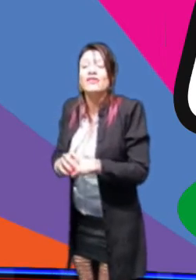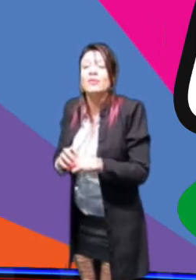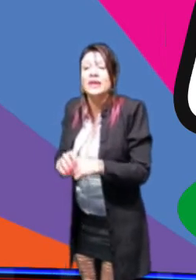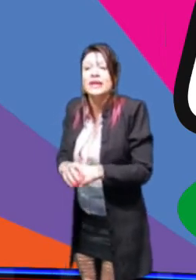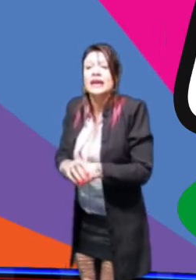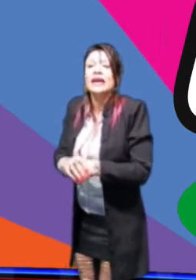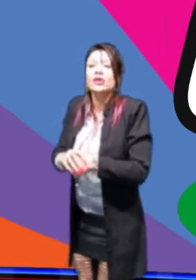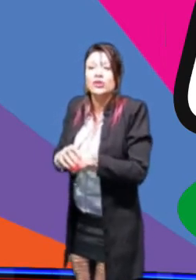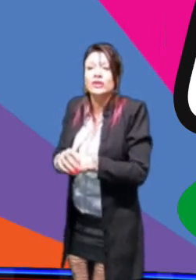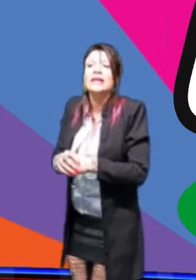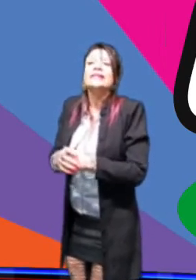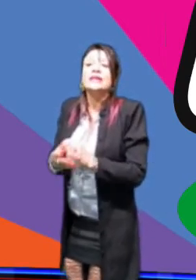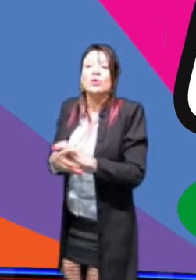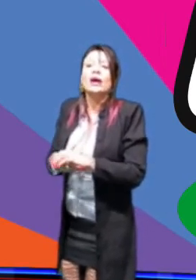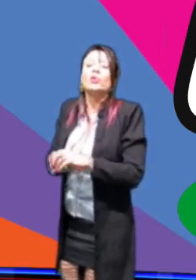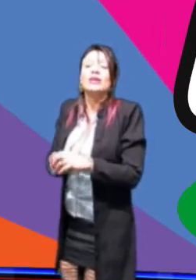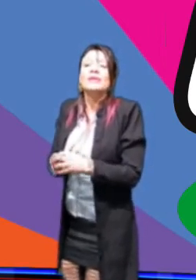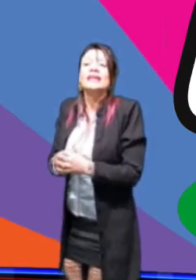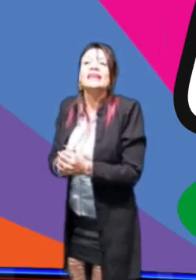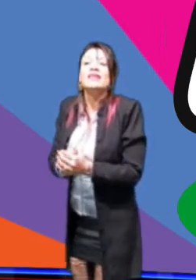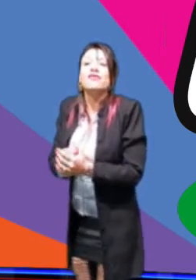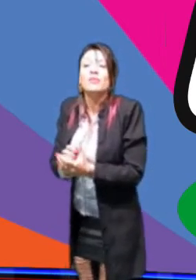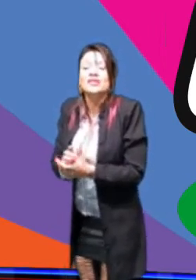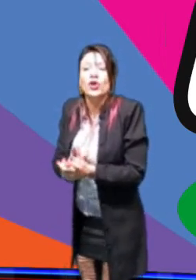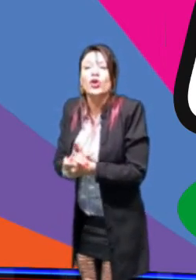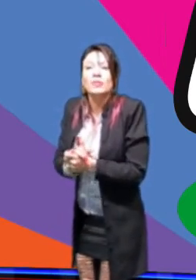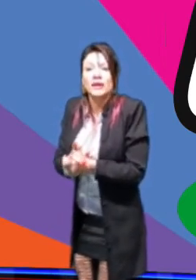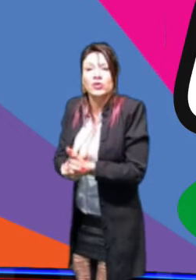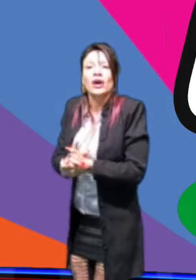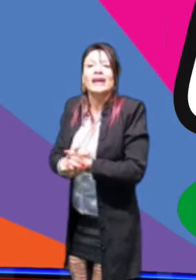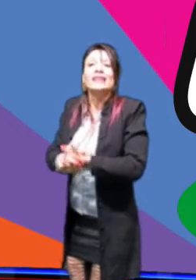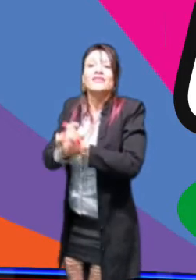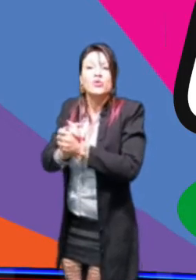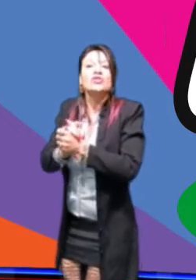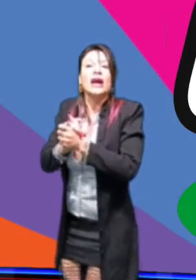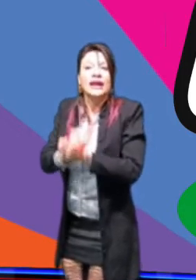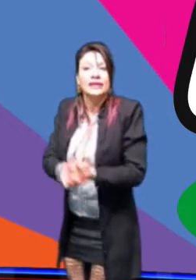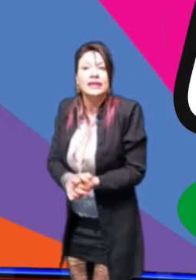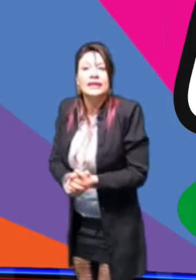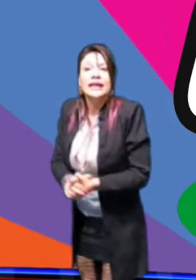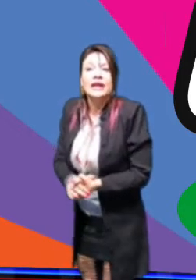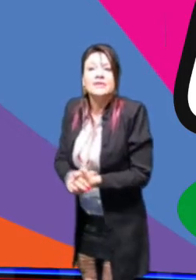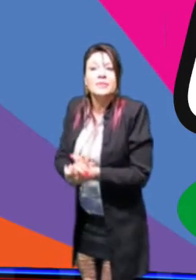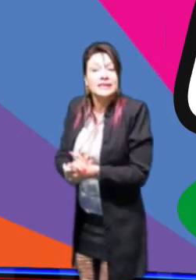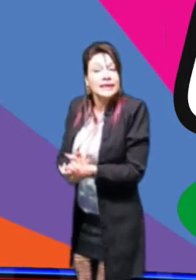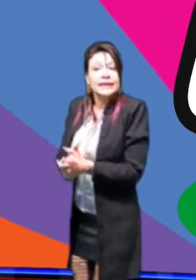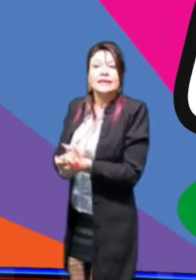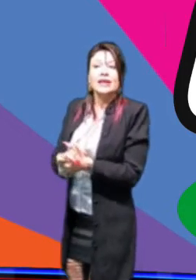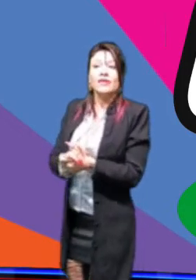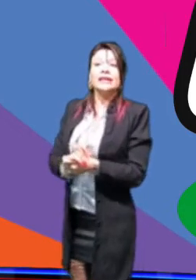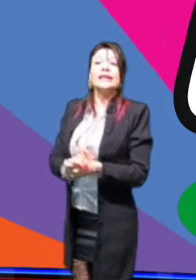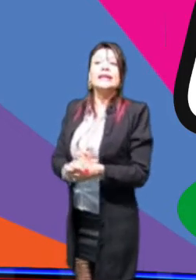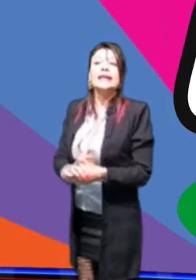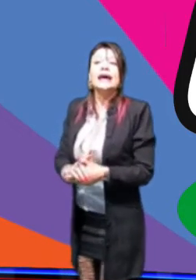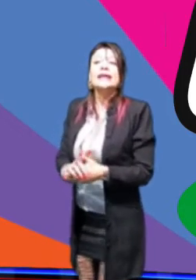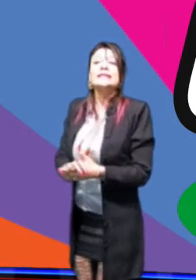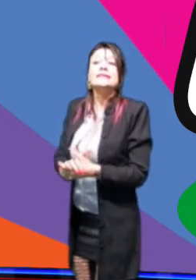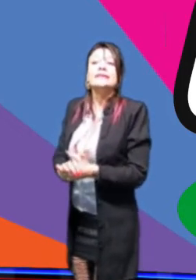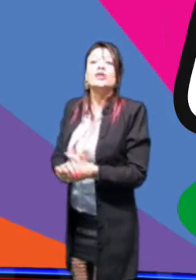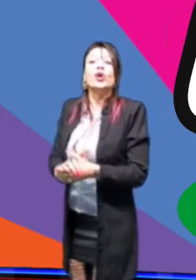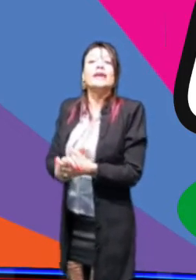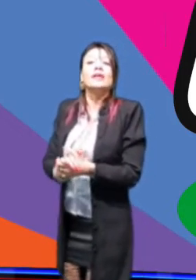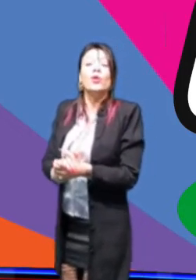FMI en donde se divulga justamente esta información con respecto a esta famosa carta. La vicepresidenta Cristina Fernández de Kirchner ha